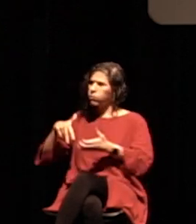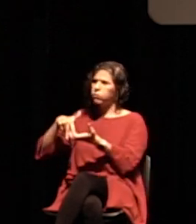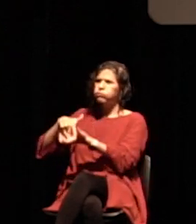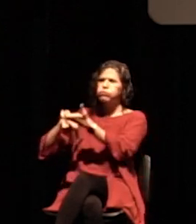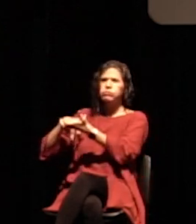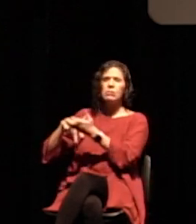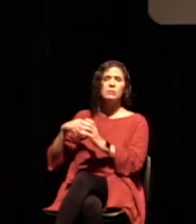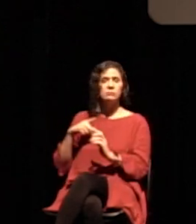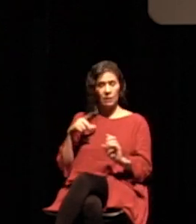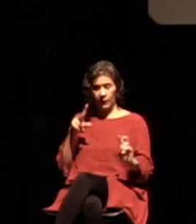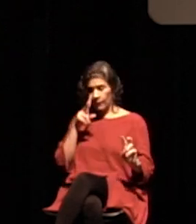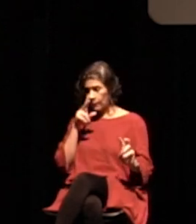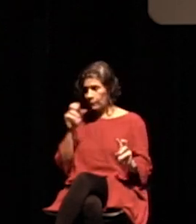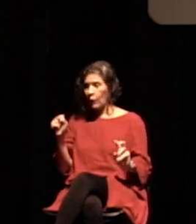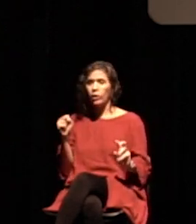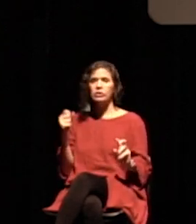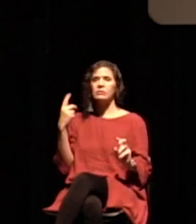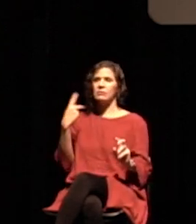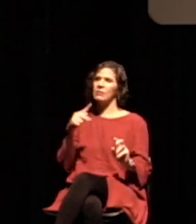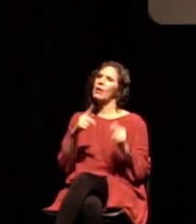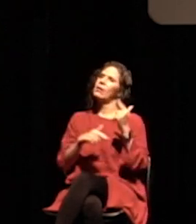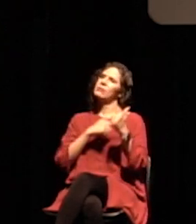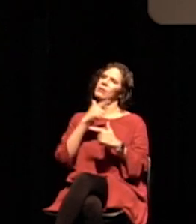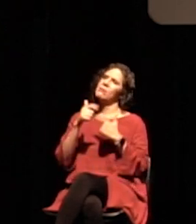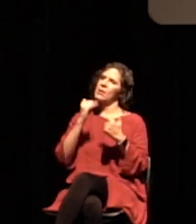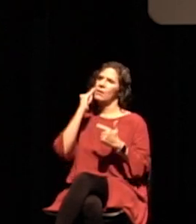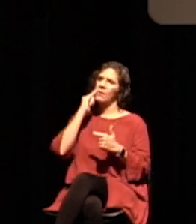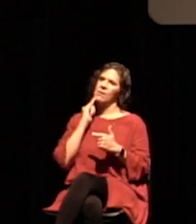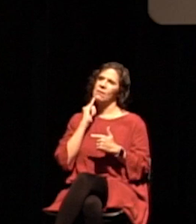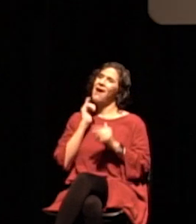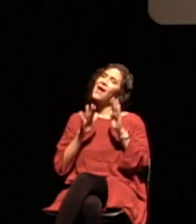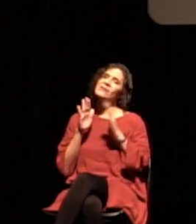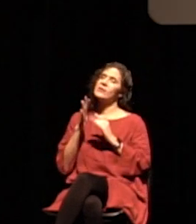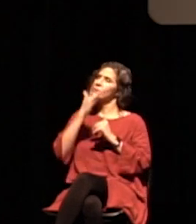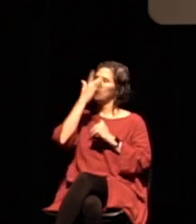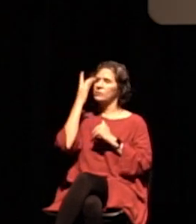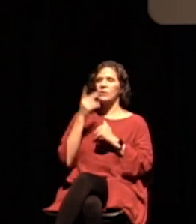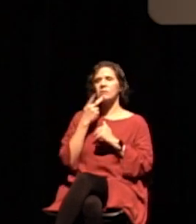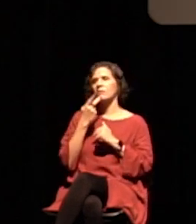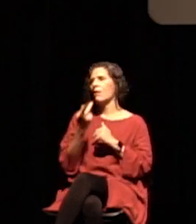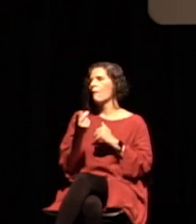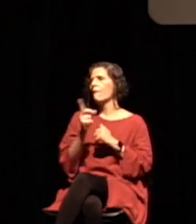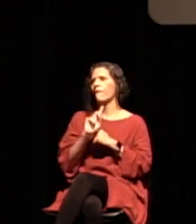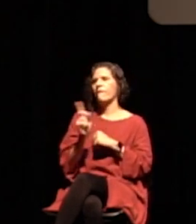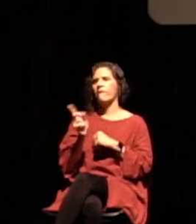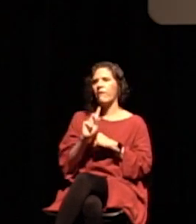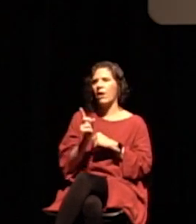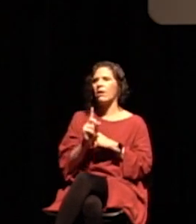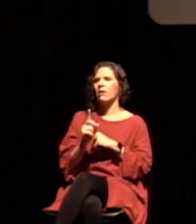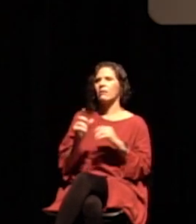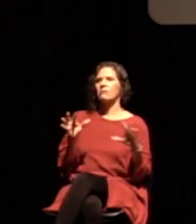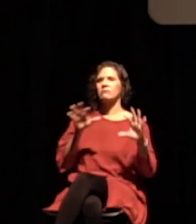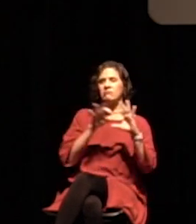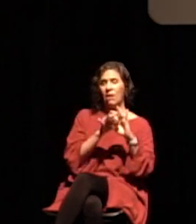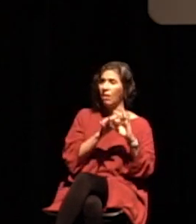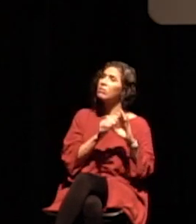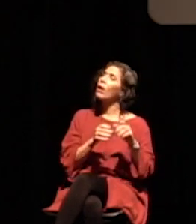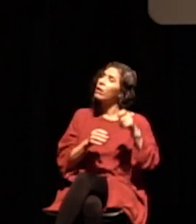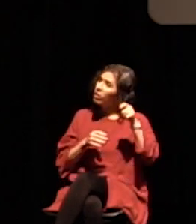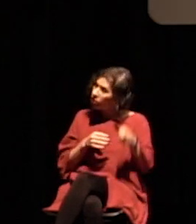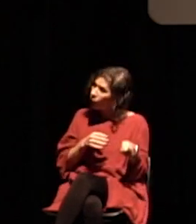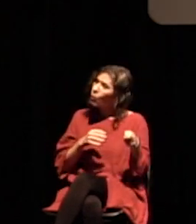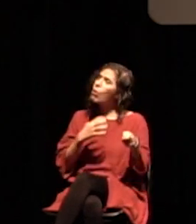característica forte do trabalho que é poucas vezes enunciada, reconhecida, essa associação de rigor